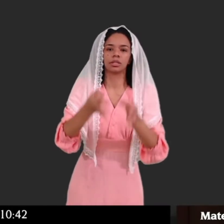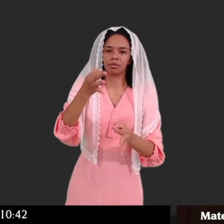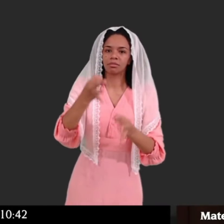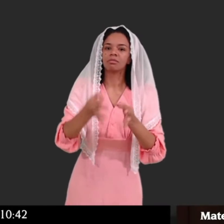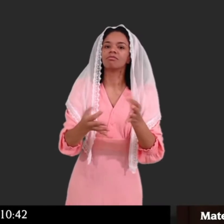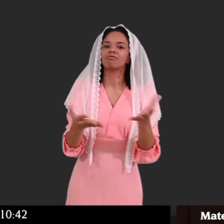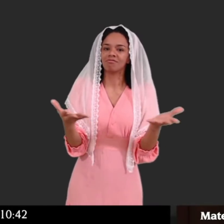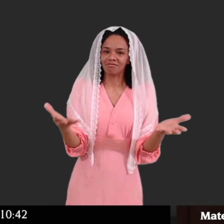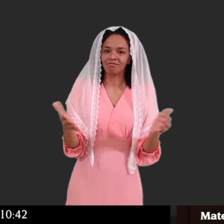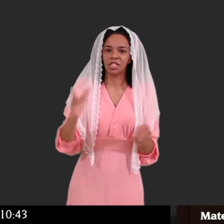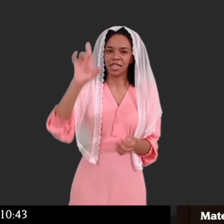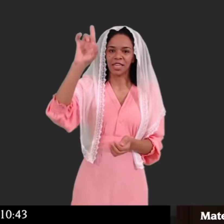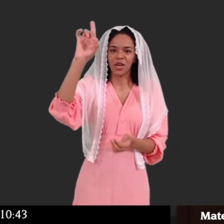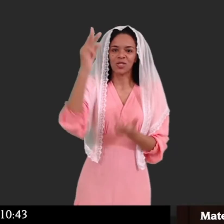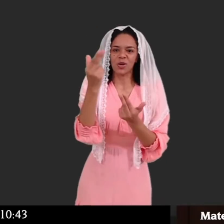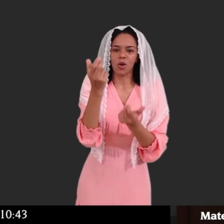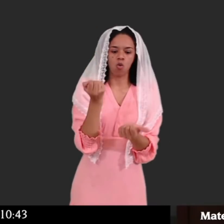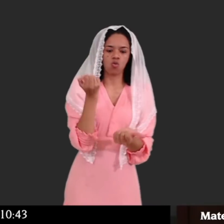É um fogo que devora,